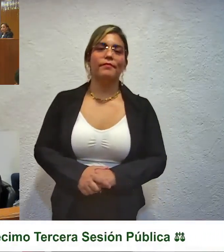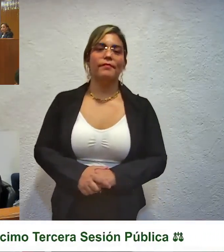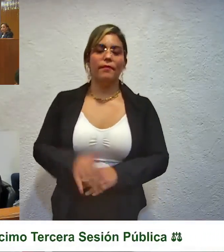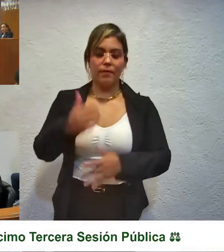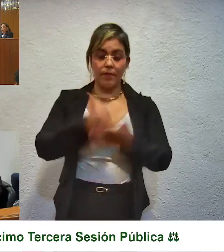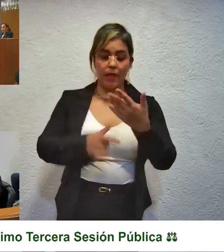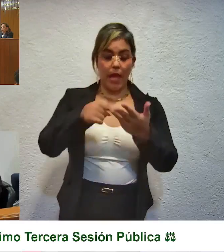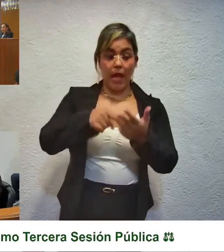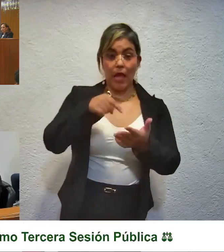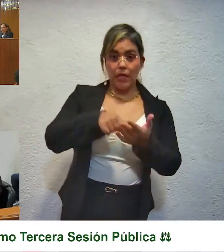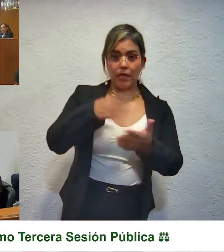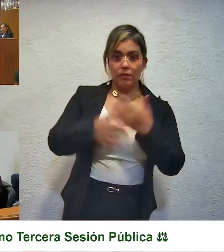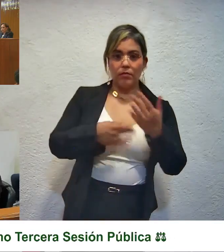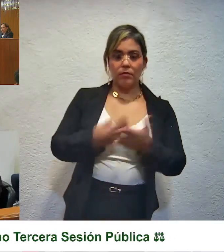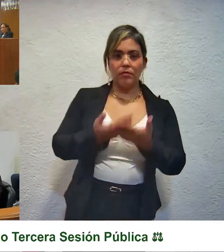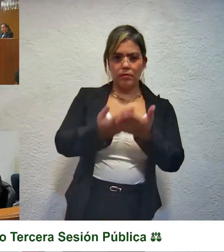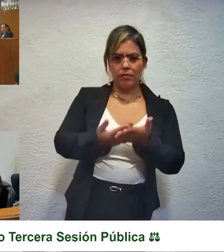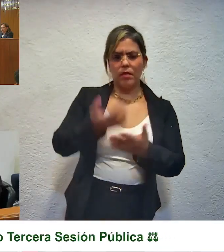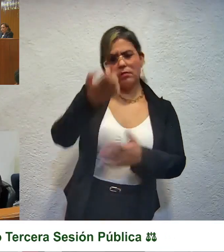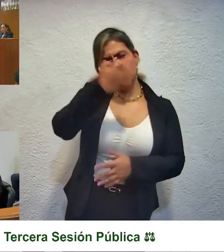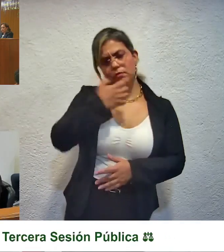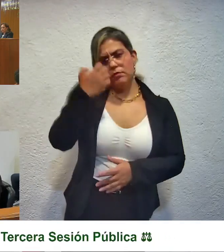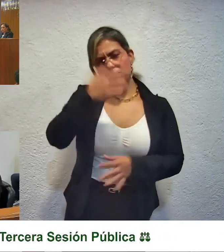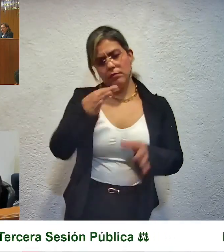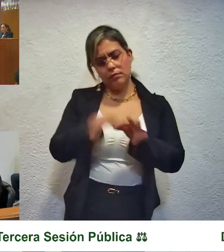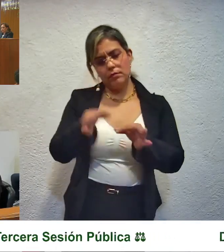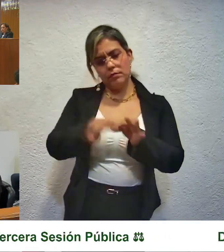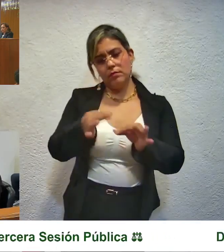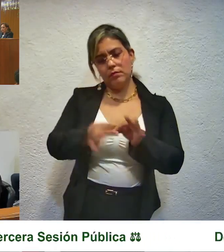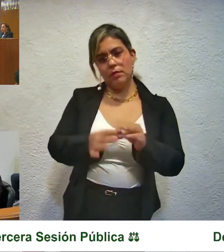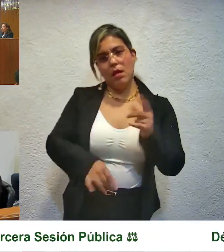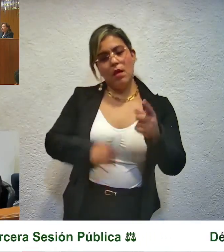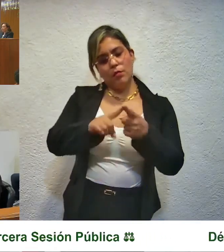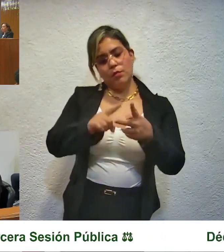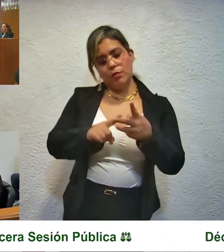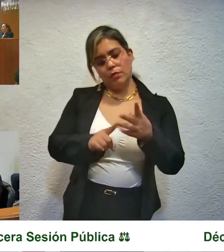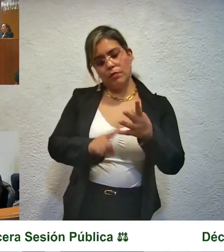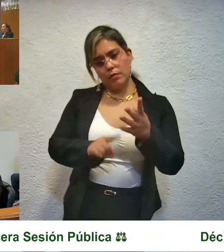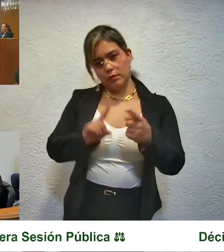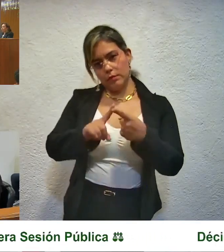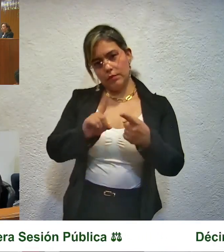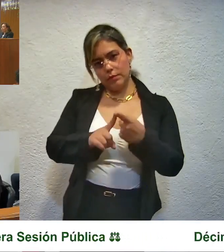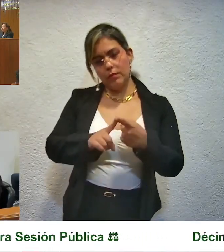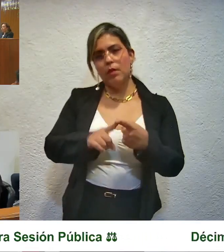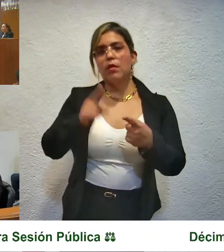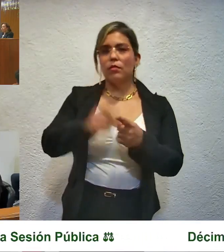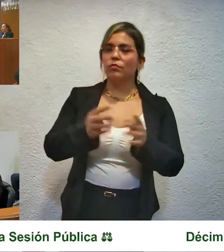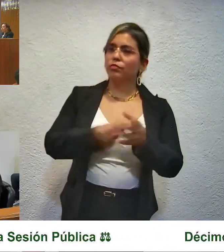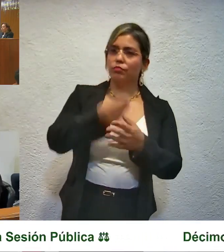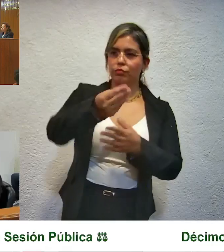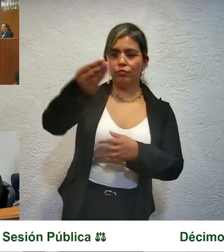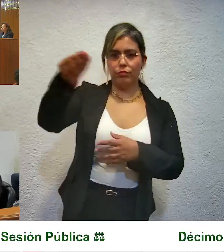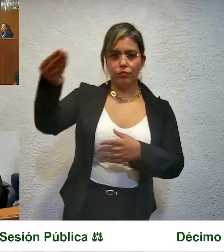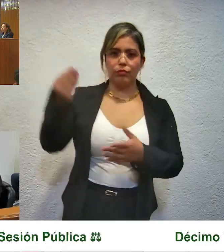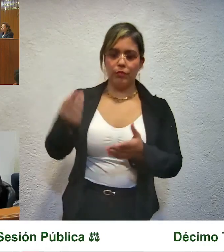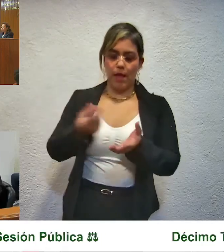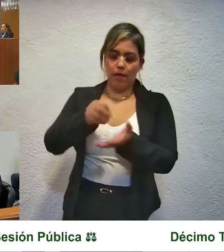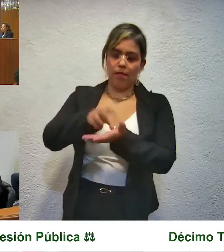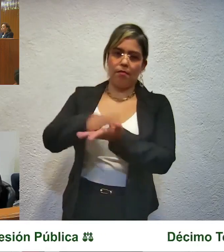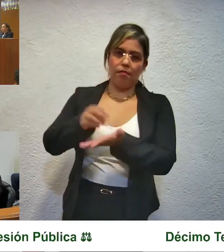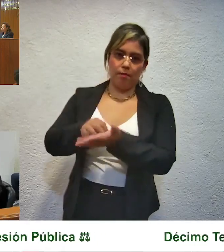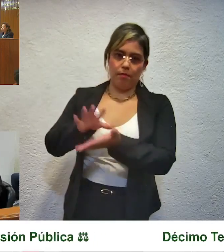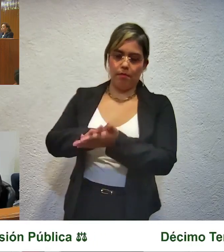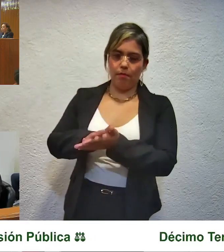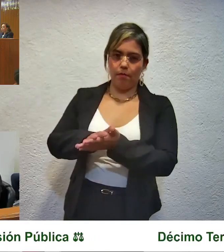que se propone, el análisis del cumplimiento se aborda en 4 apartados. 1. Emisión y contenido de la convocatoria.